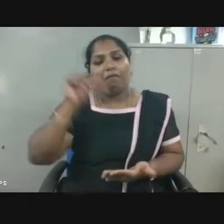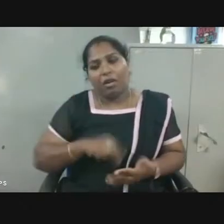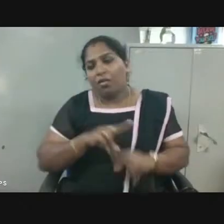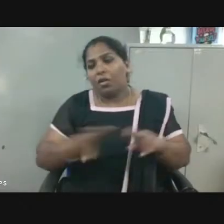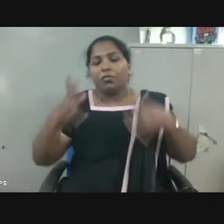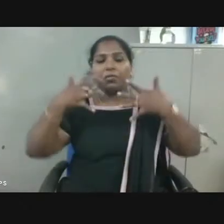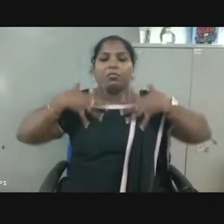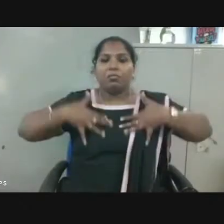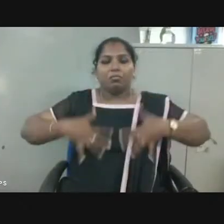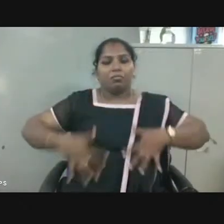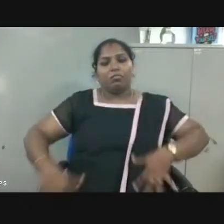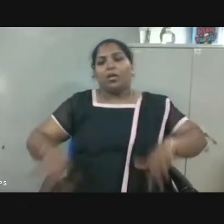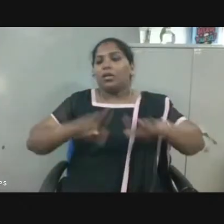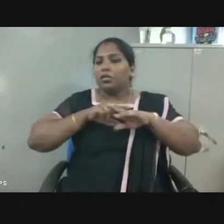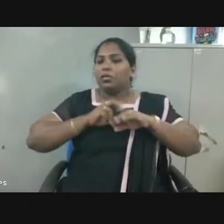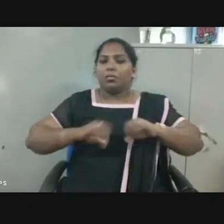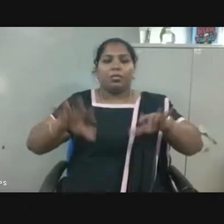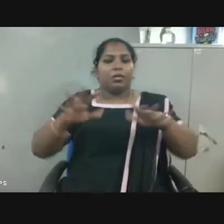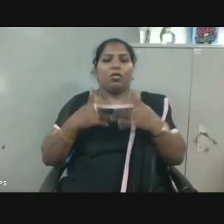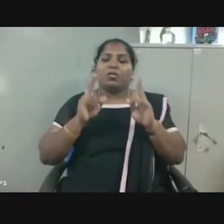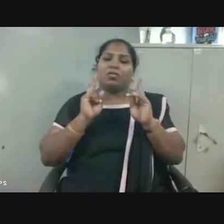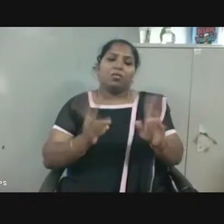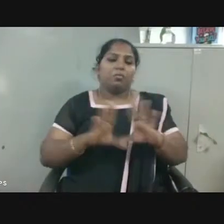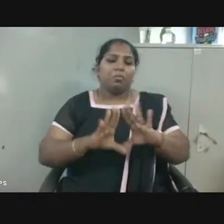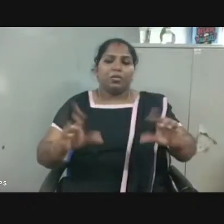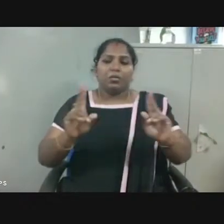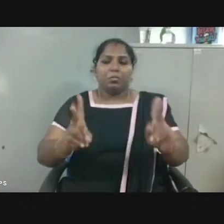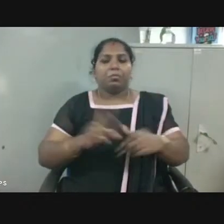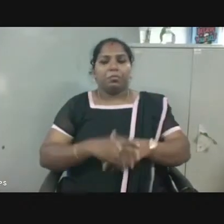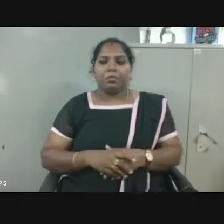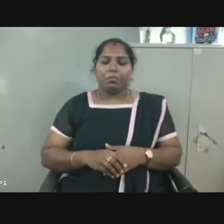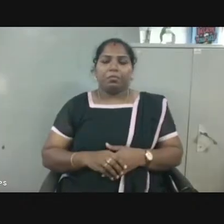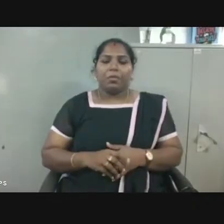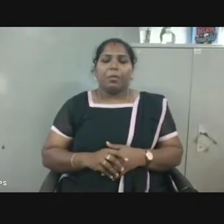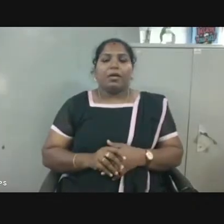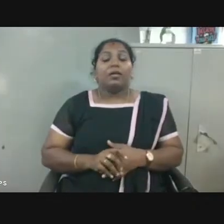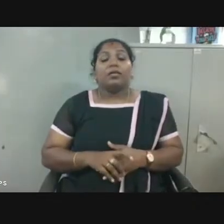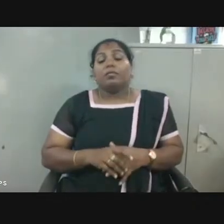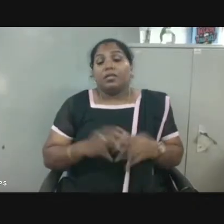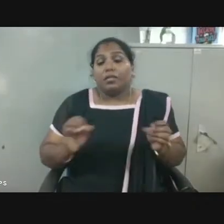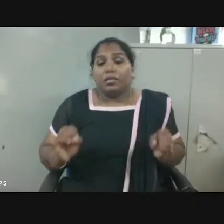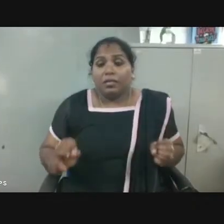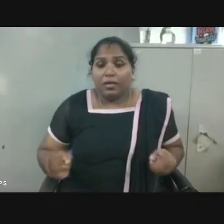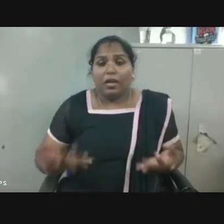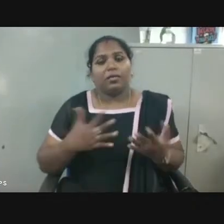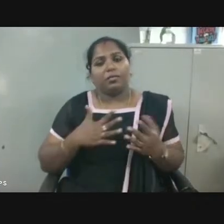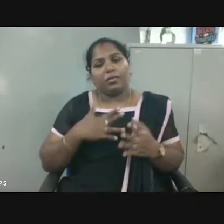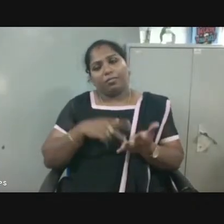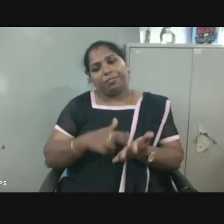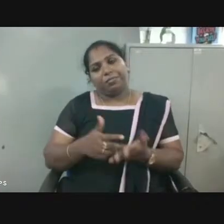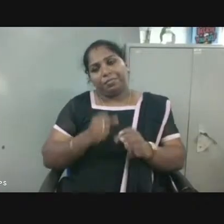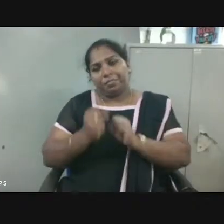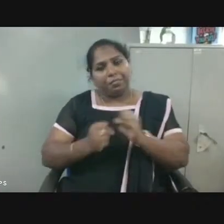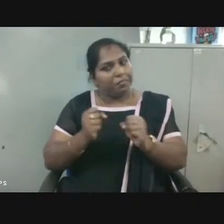ബലക്കുറവ് വന്നിട്ട് ഇവർക്ക് കട്ടിലിൽ നിന്ന് എഴുന്നേക്കാൻ പറ്റാതെ അവസാനം കട്ടിലിൽ കിടന്നു പോകും. ആദ്യം തുടക്കത്തിൽ ഇവർക്ക് നടക്കാനും ചാടാനും ഒക്കെ ബുദ്ധിമുട്ടായിരിക്കും. ഒരു